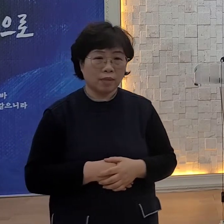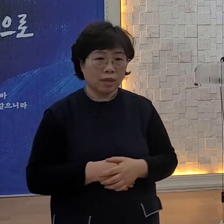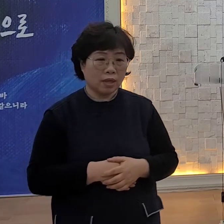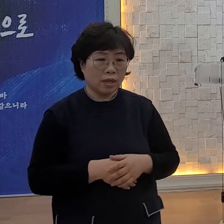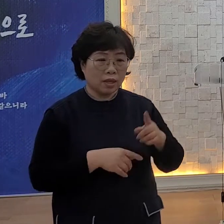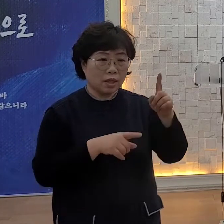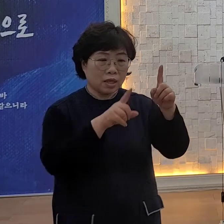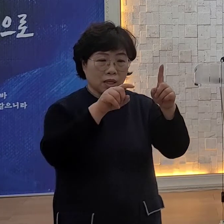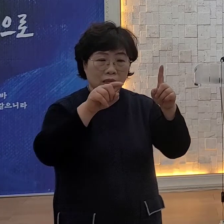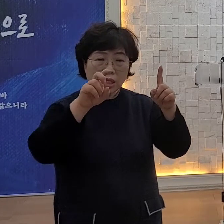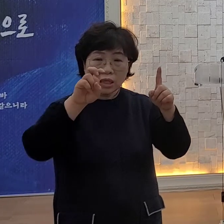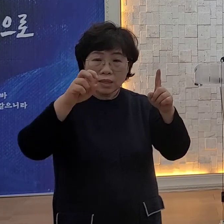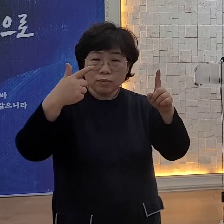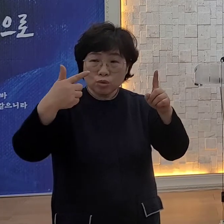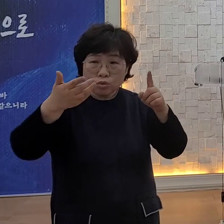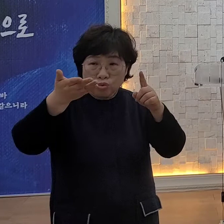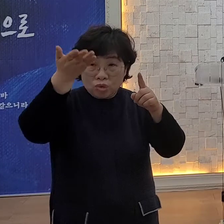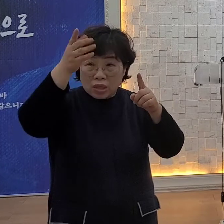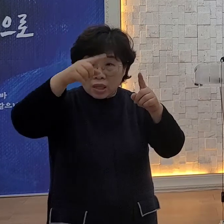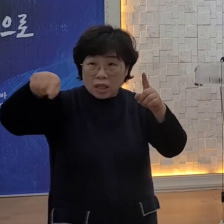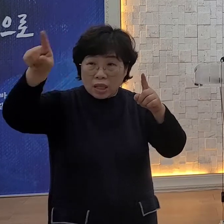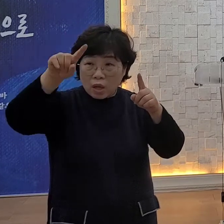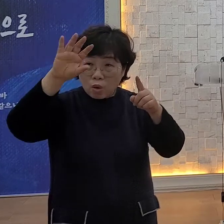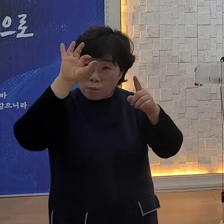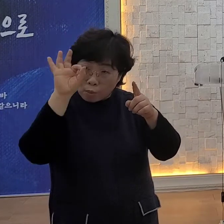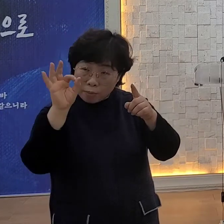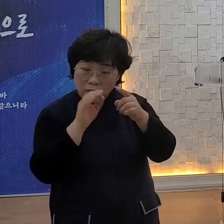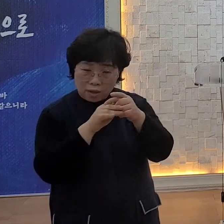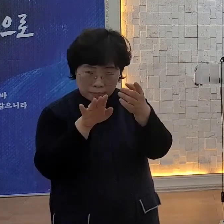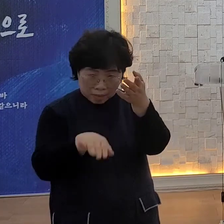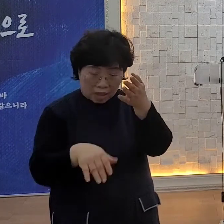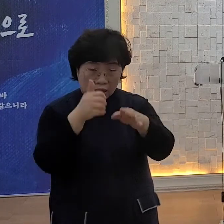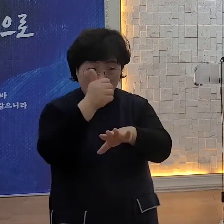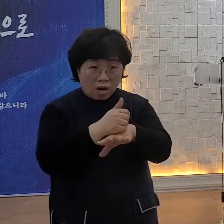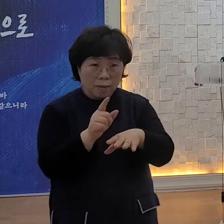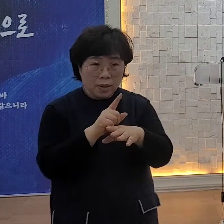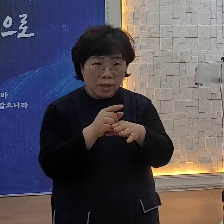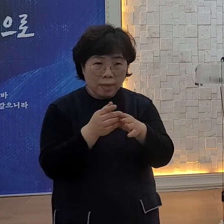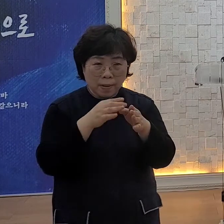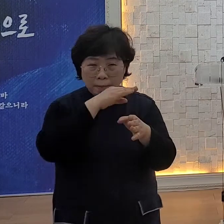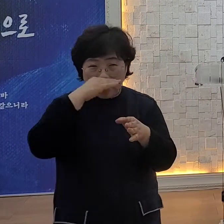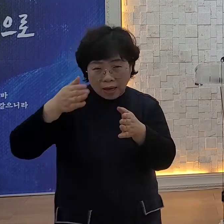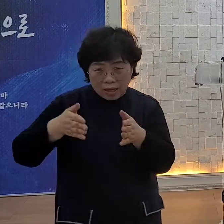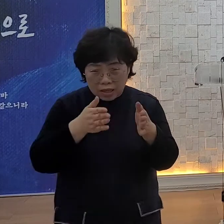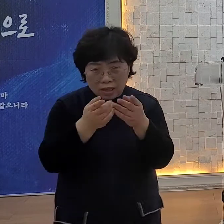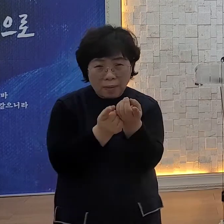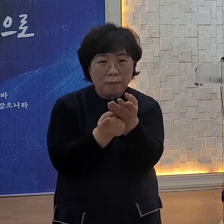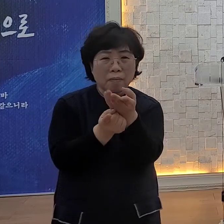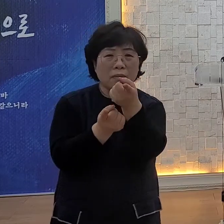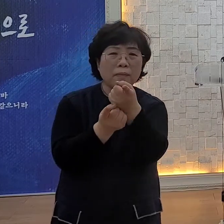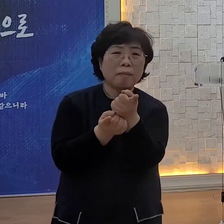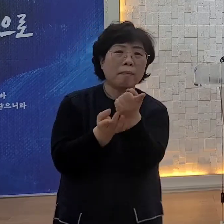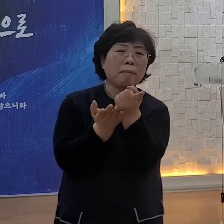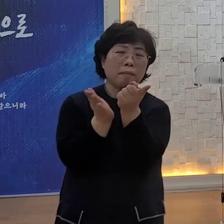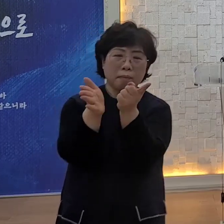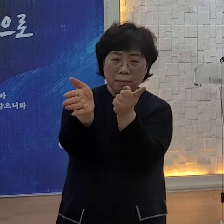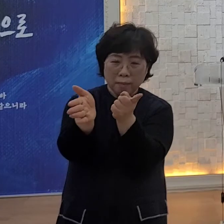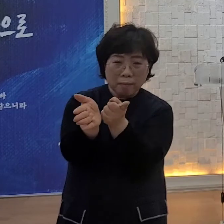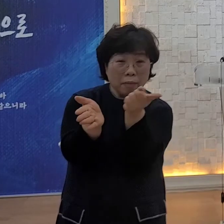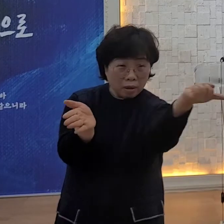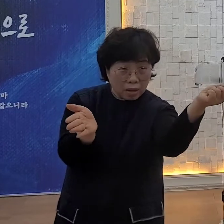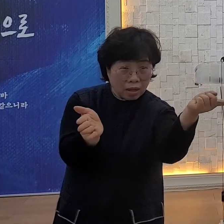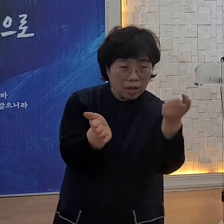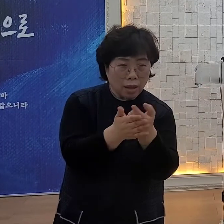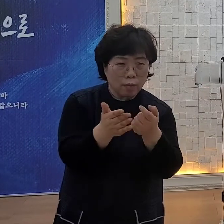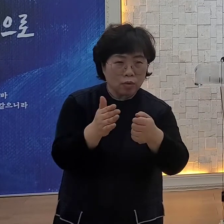말이에요. 성적 타락이란 말이죠. 그 성적 타락과 동성애가 뭐라고요? 하나님의 창조